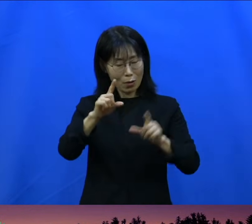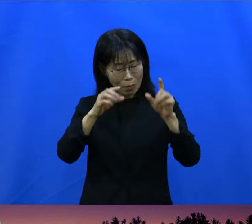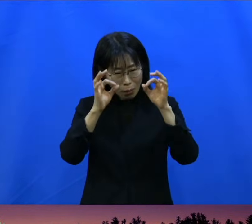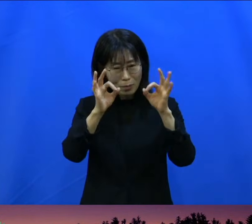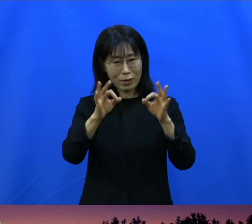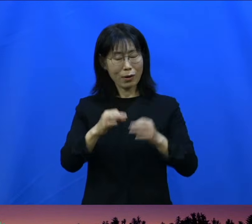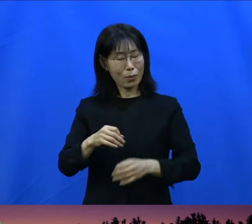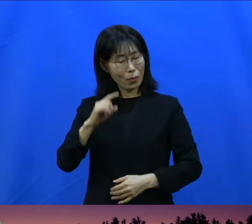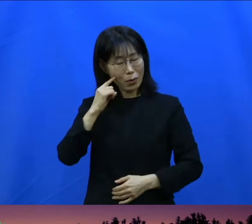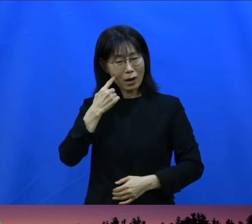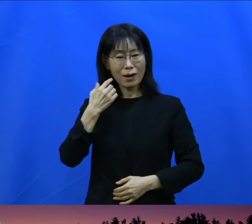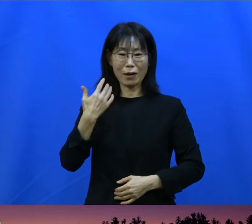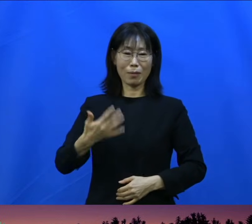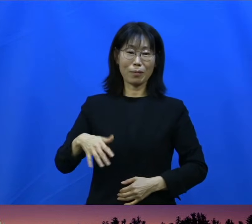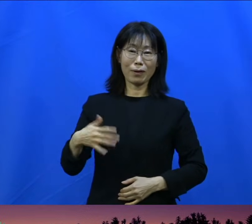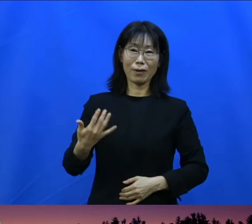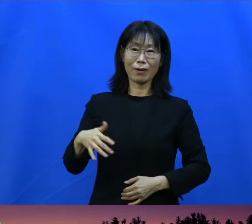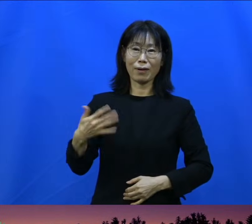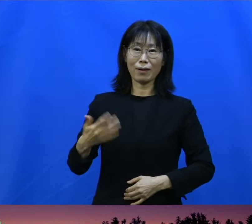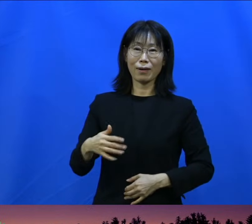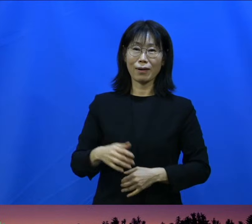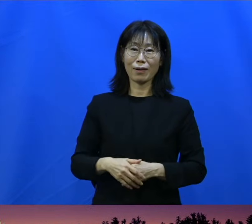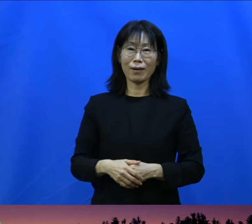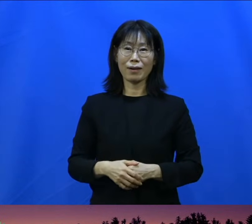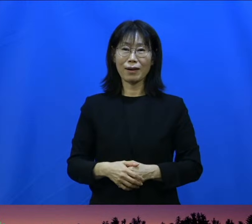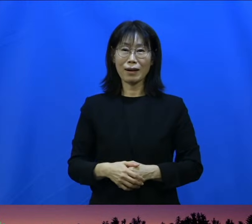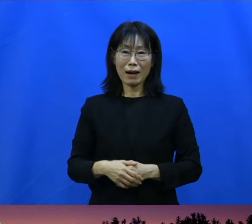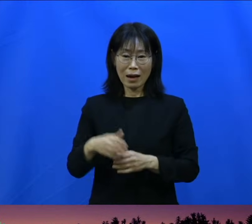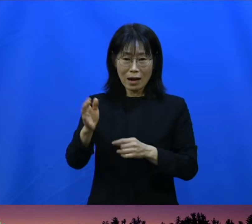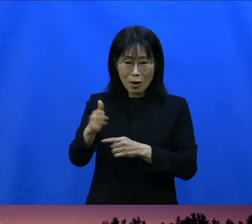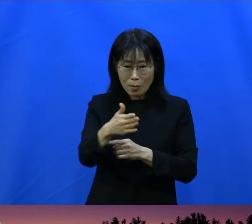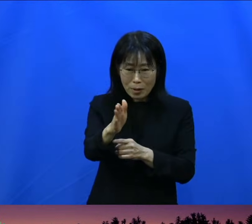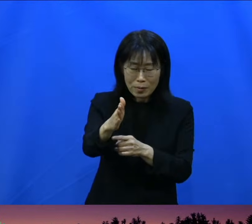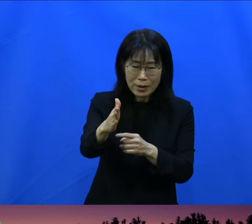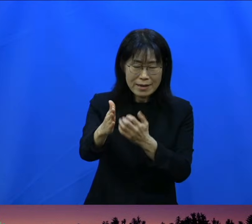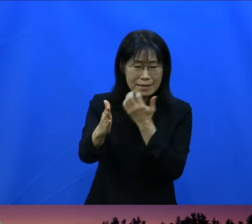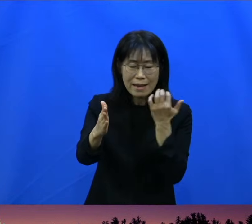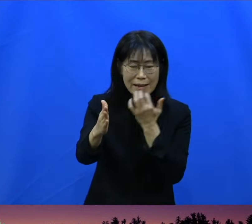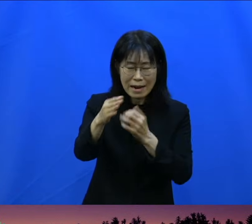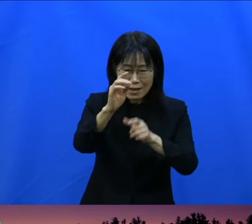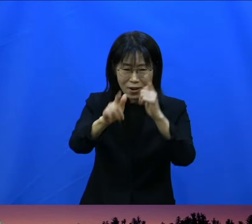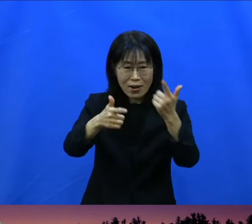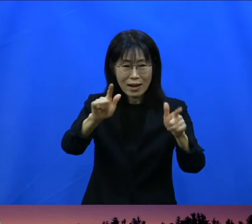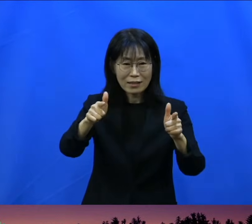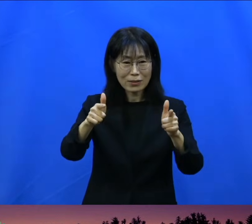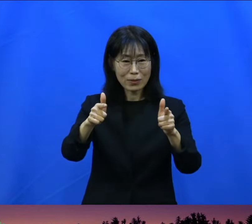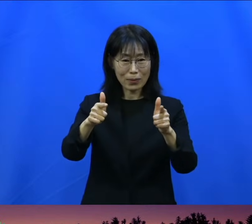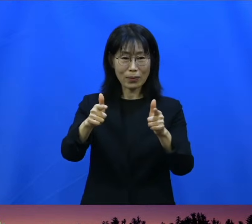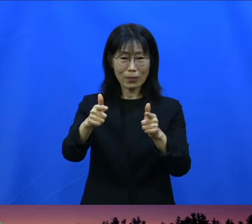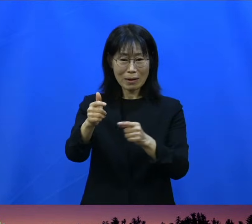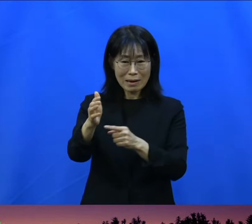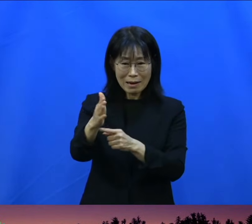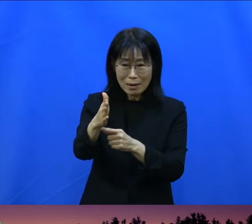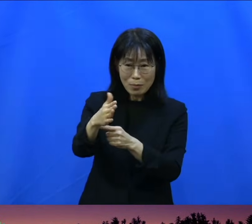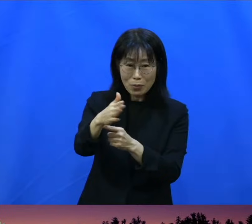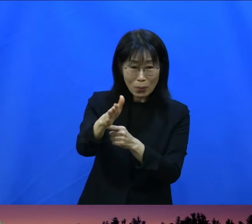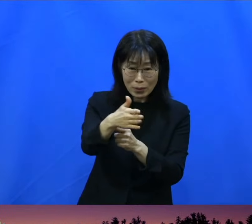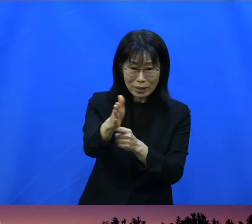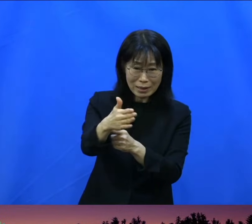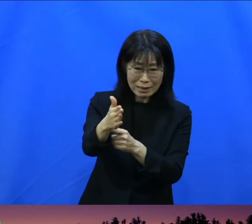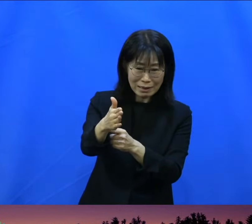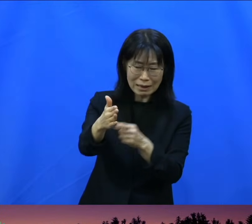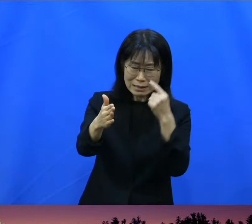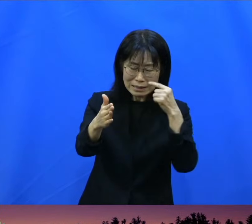그냥 점도 그냥 탁 찍어놓고 타투할 필요도 없어. 그냥 너무 멋지게 다 해놨어.